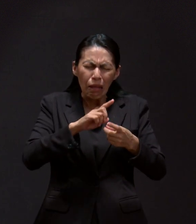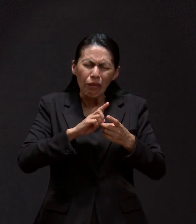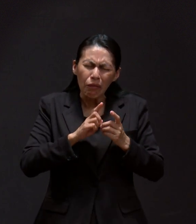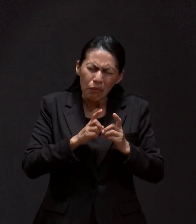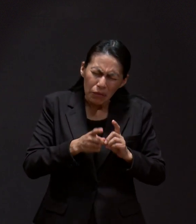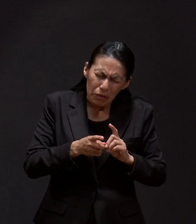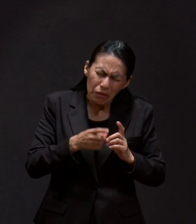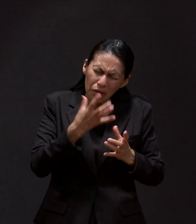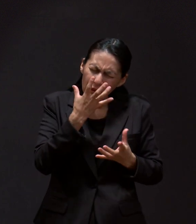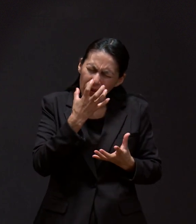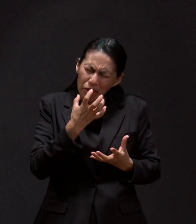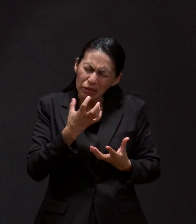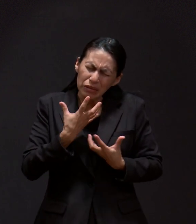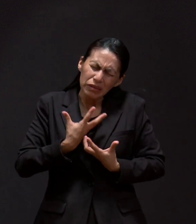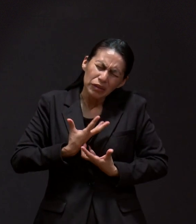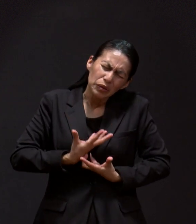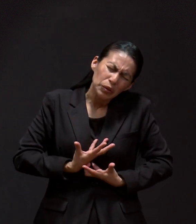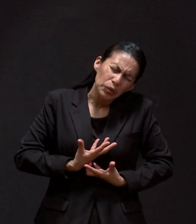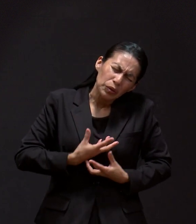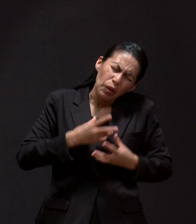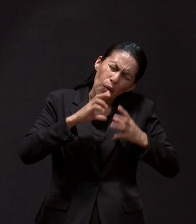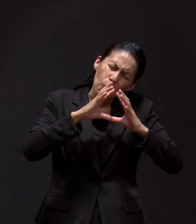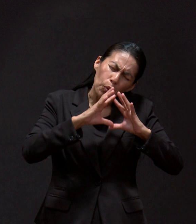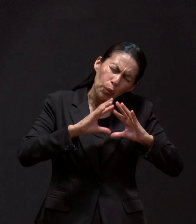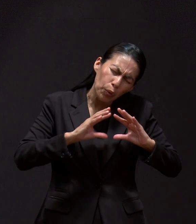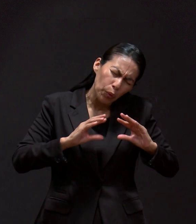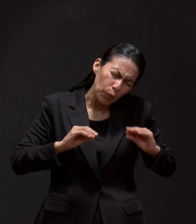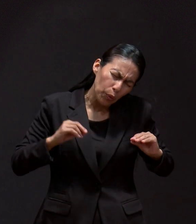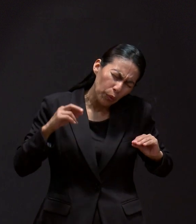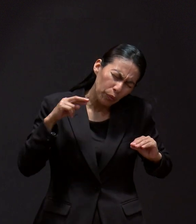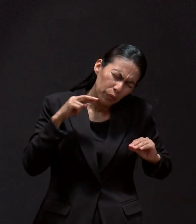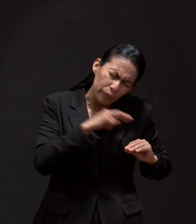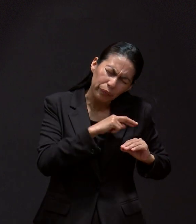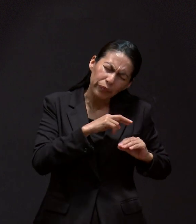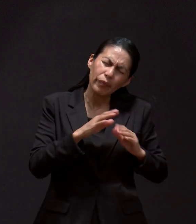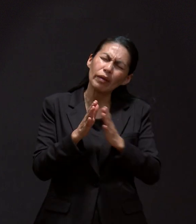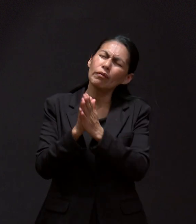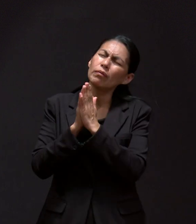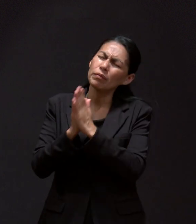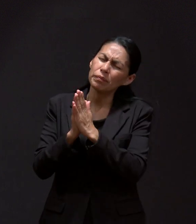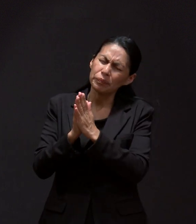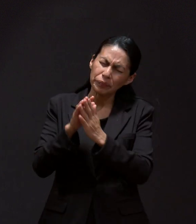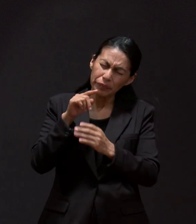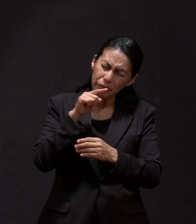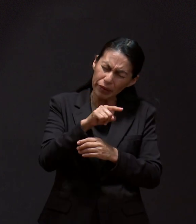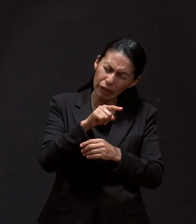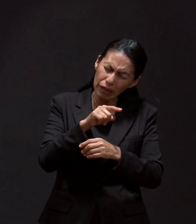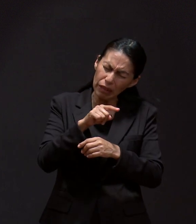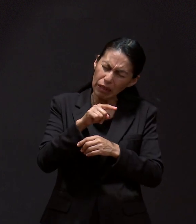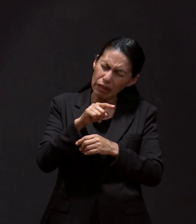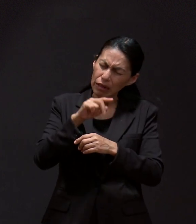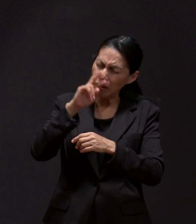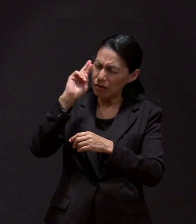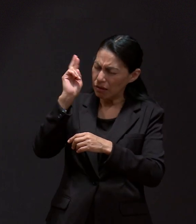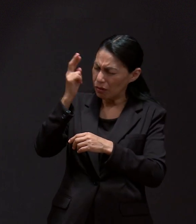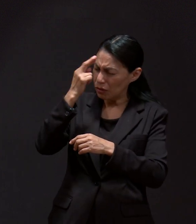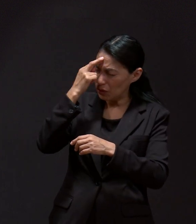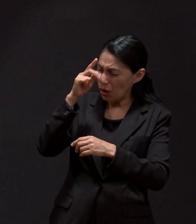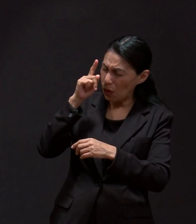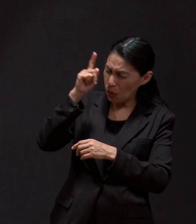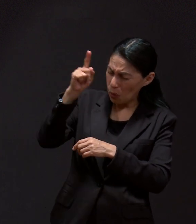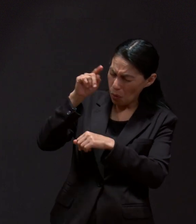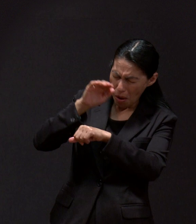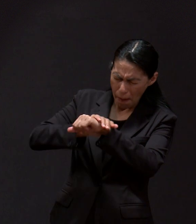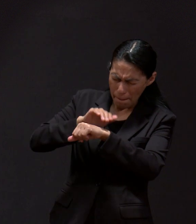crisis de depresión en la que él se encuentra pueda pasar muy pronto señor que él te reconozca como su médico como su